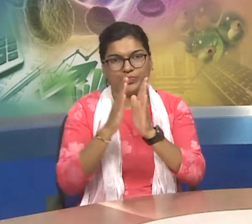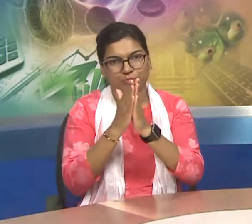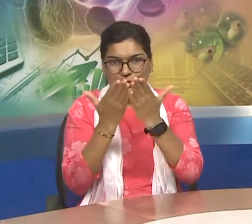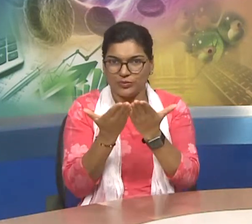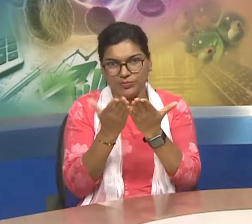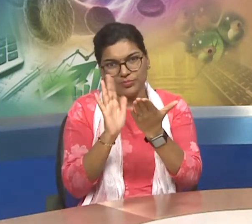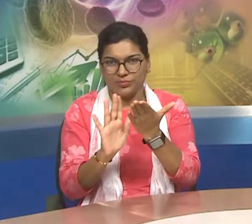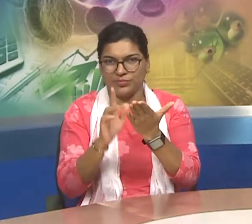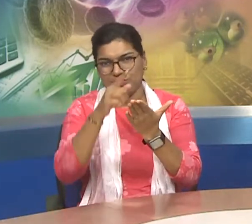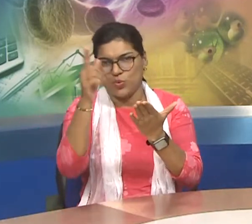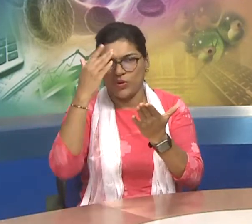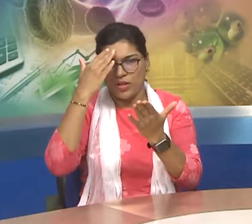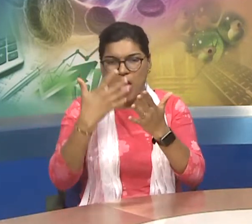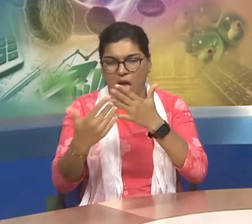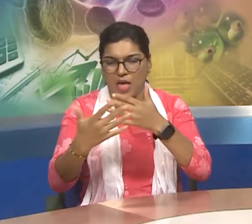e-book,